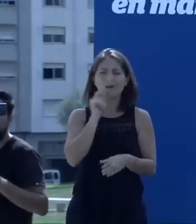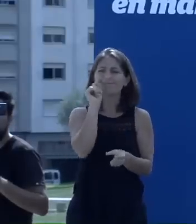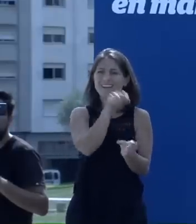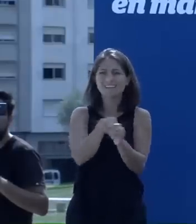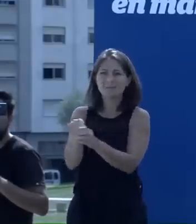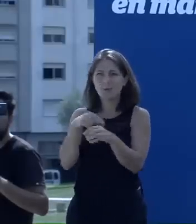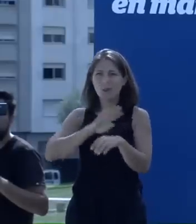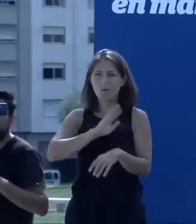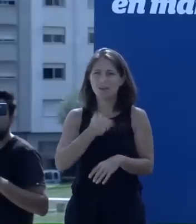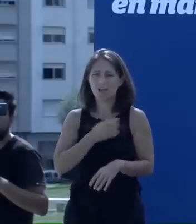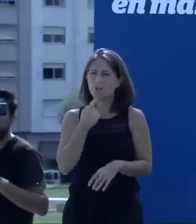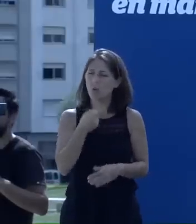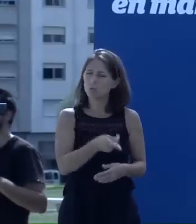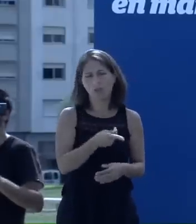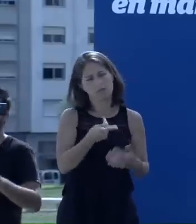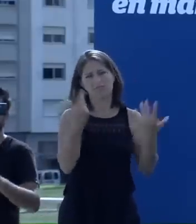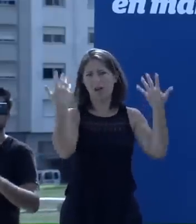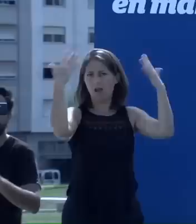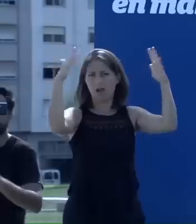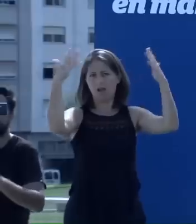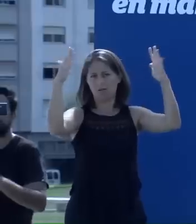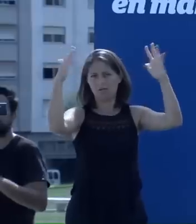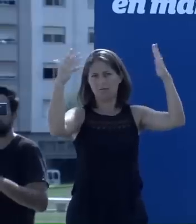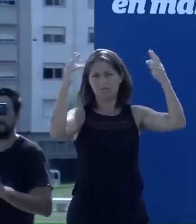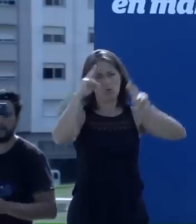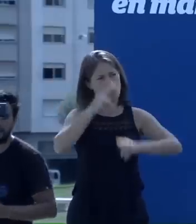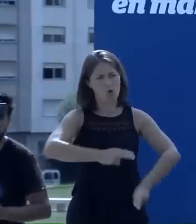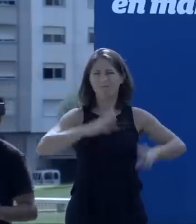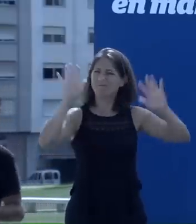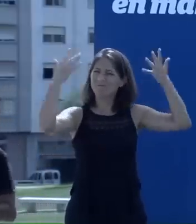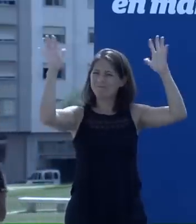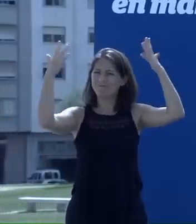Carballiño. Para elas pido un forte aplauso, por favor.